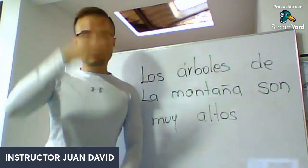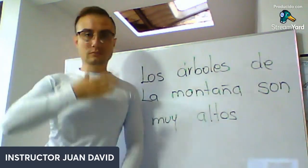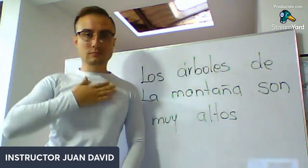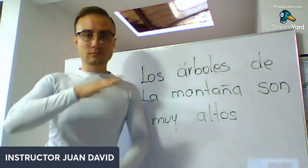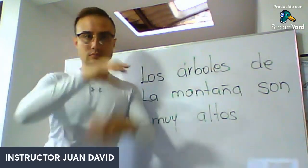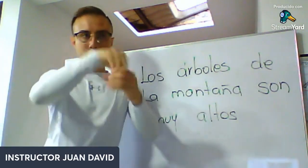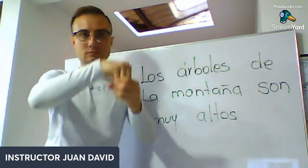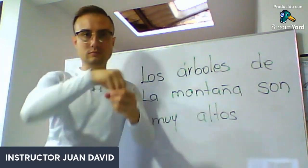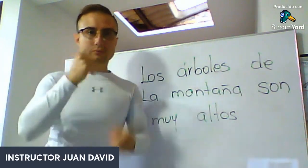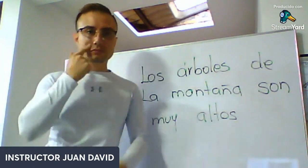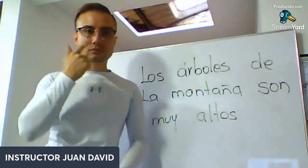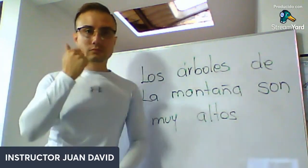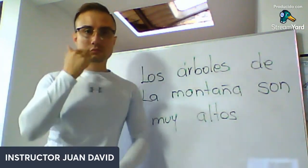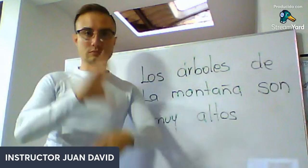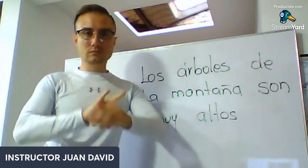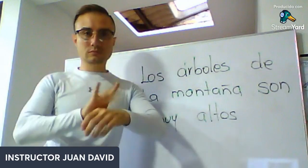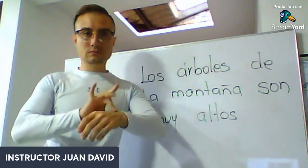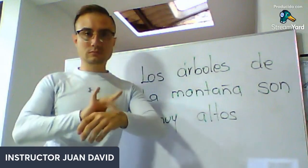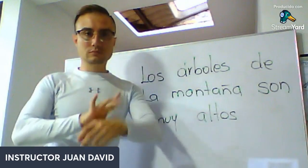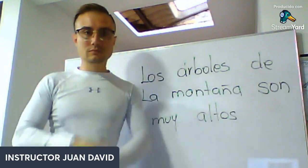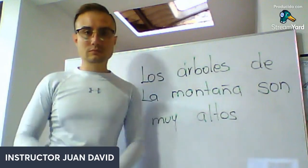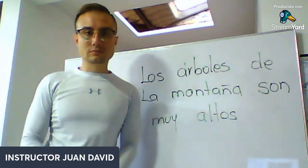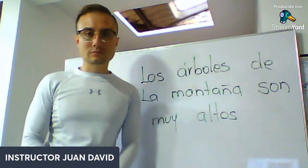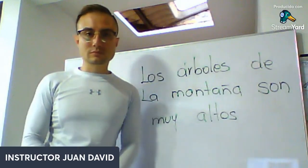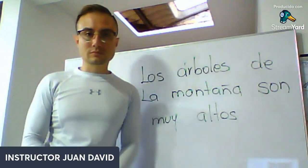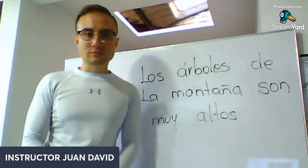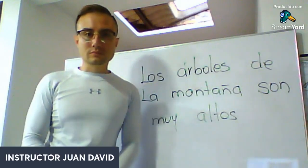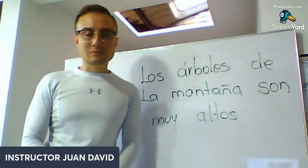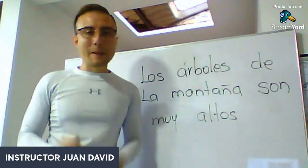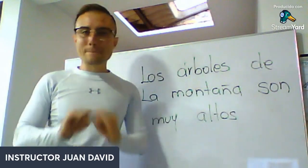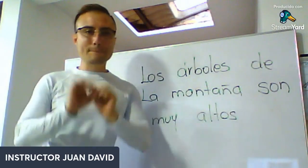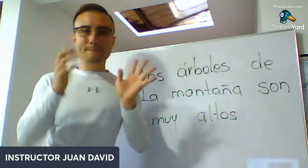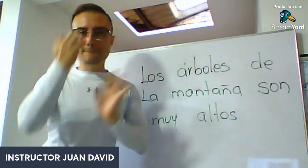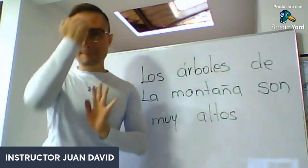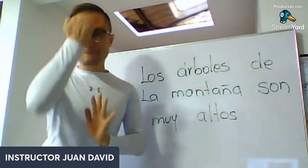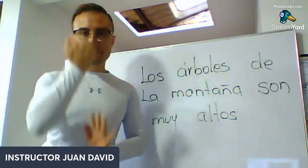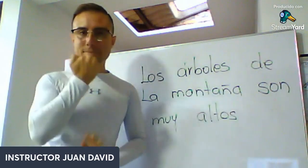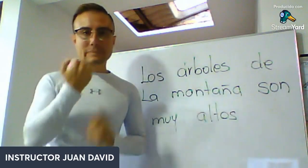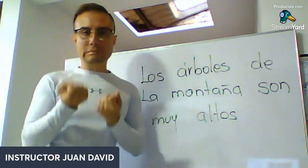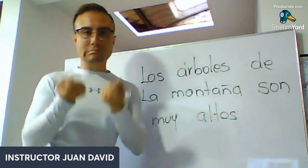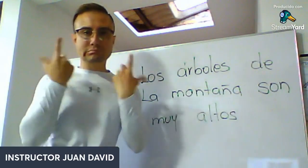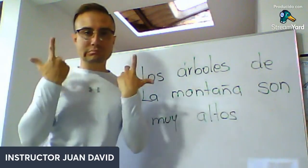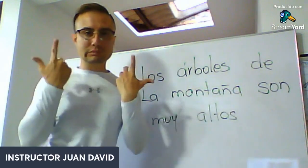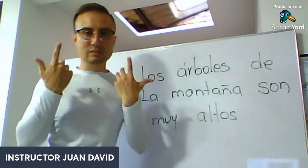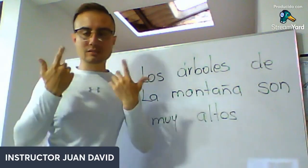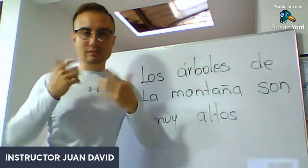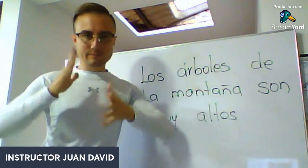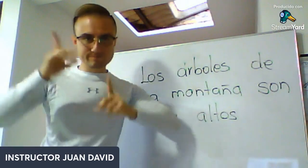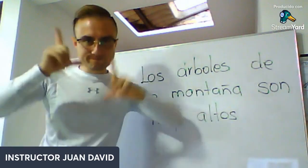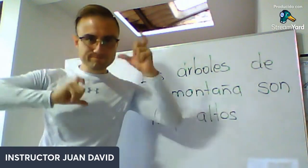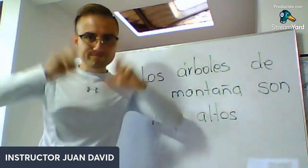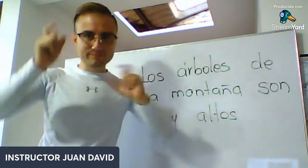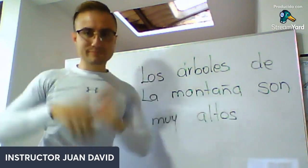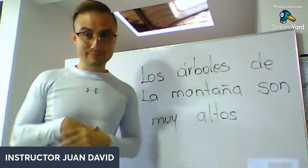preocupación pero si lo haces sin gesto como esto no es clara la intención